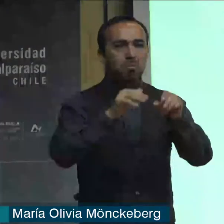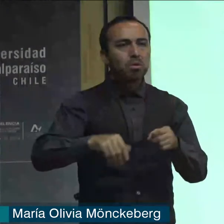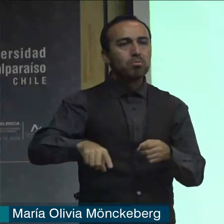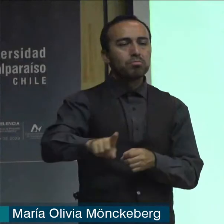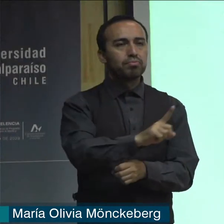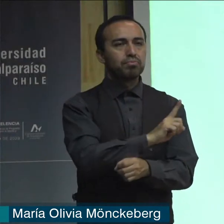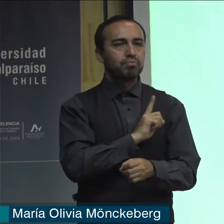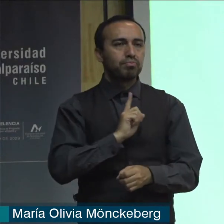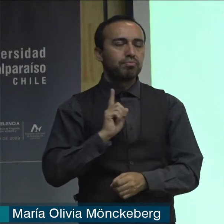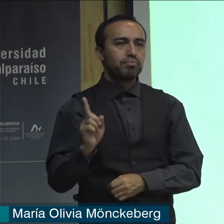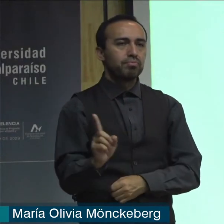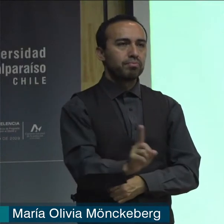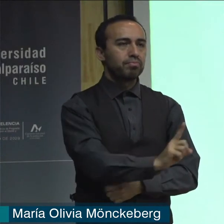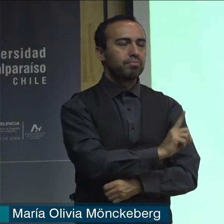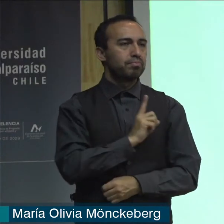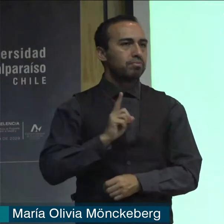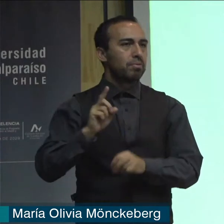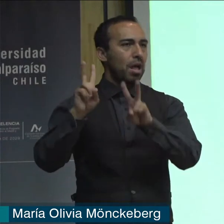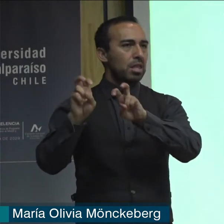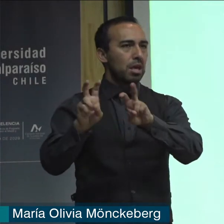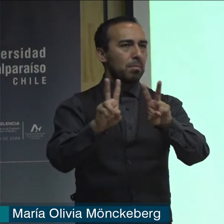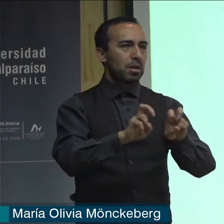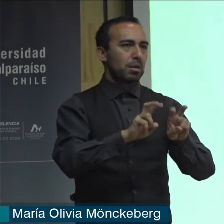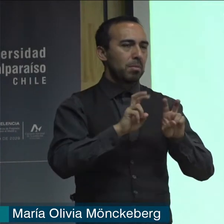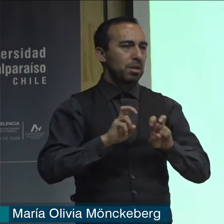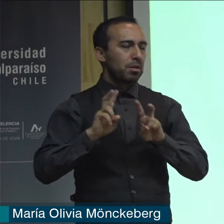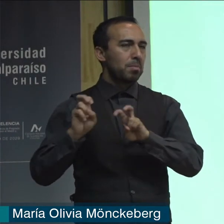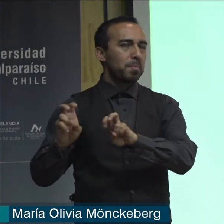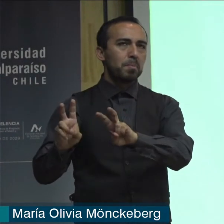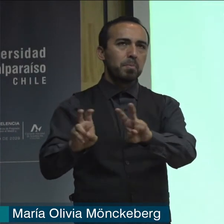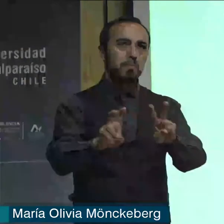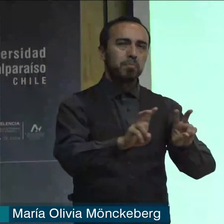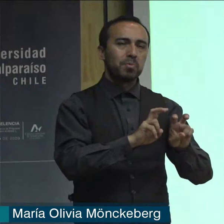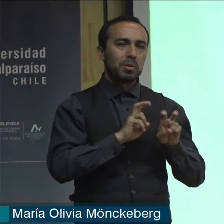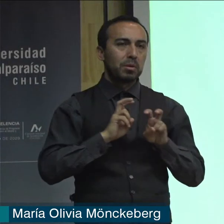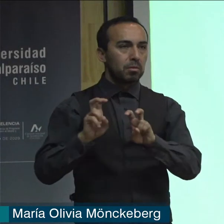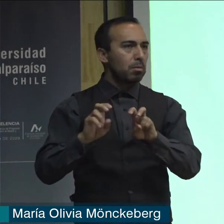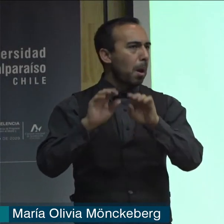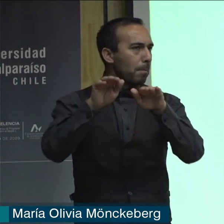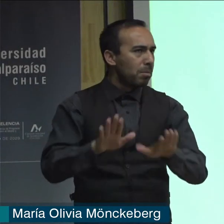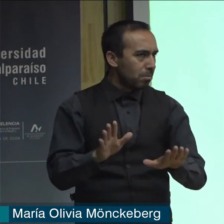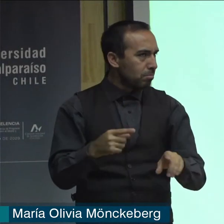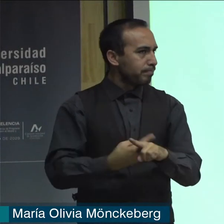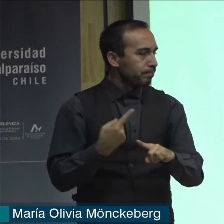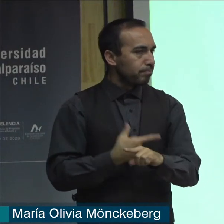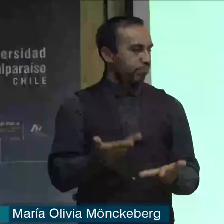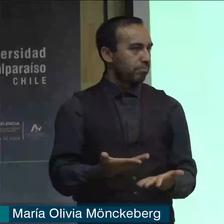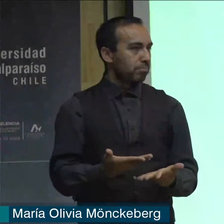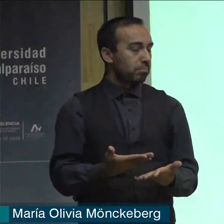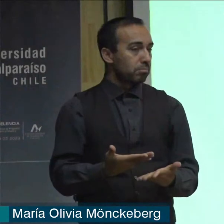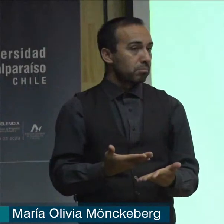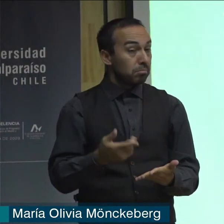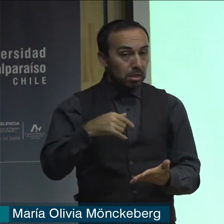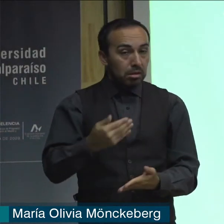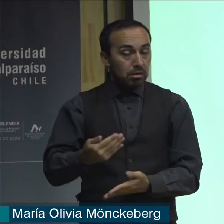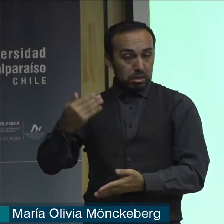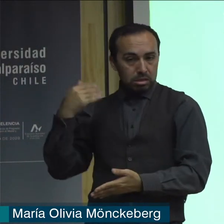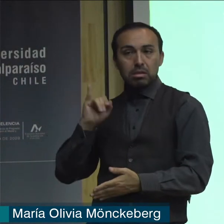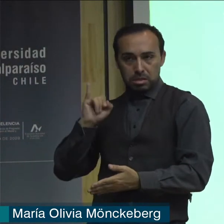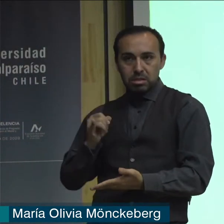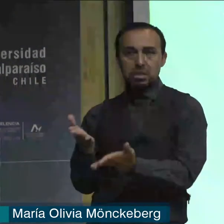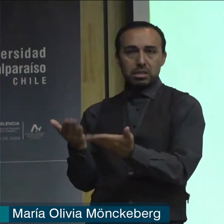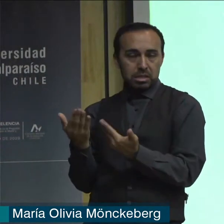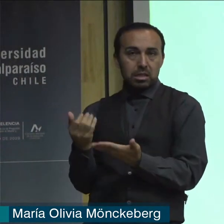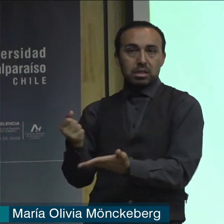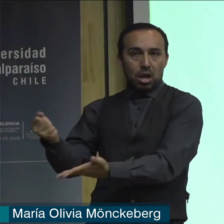yo creo que es para tratar y detrás de todo está esto Sí se requieren recursos entonces